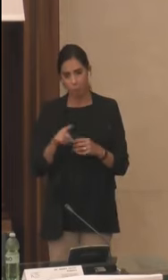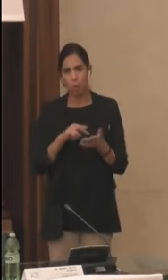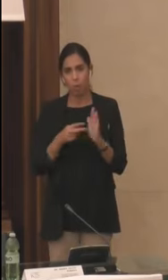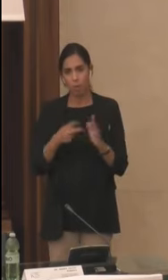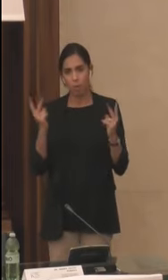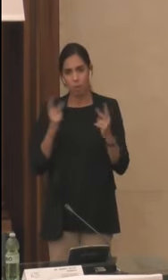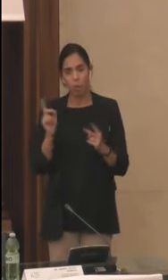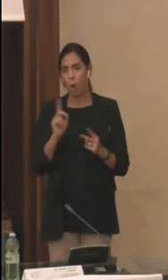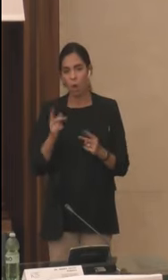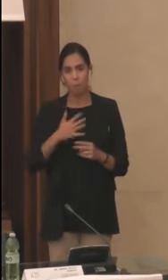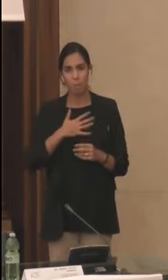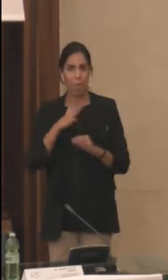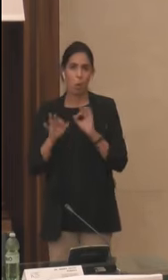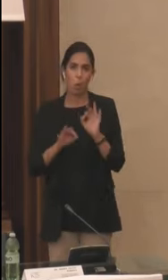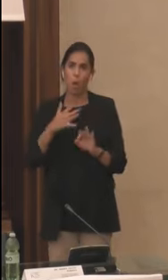ya